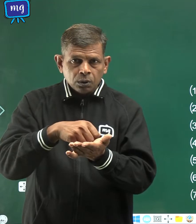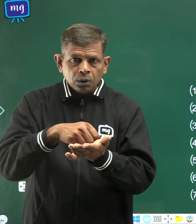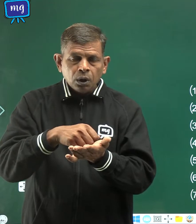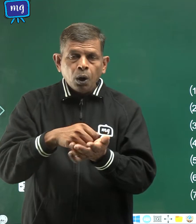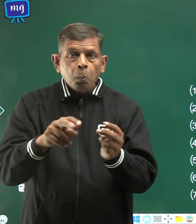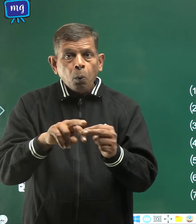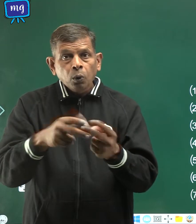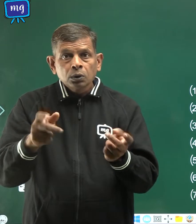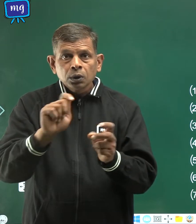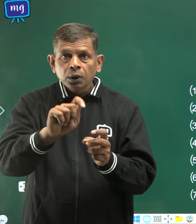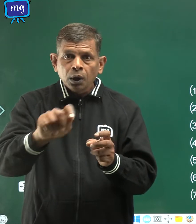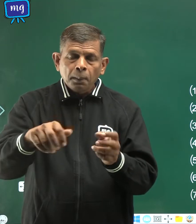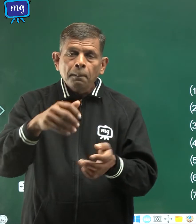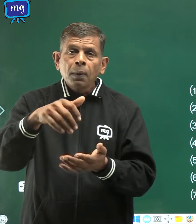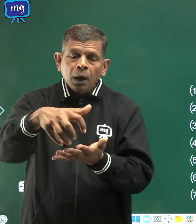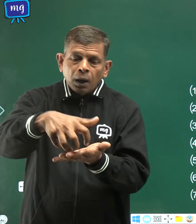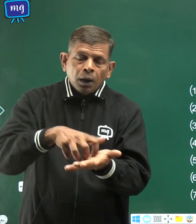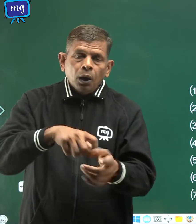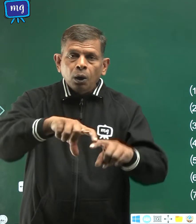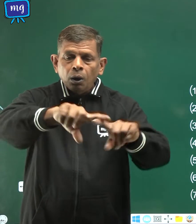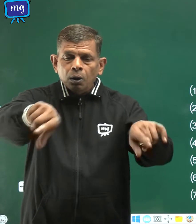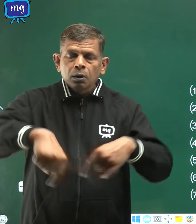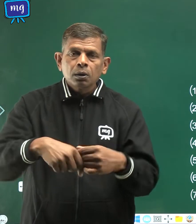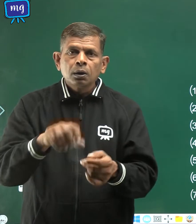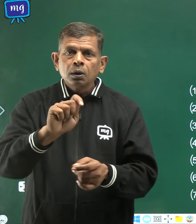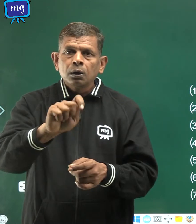बहुत से काम करने पड़ते हैं